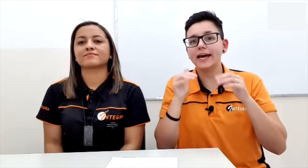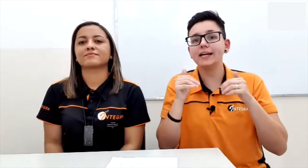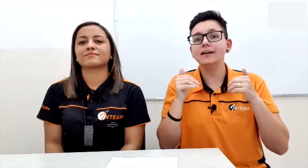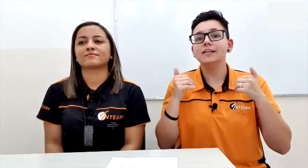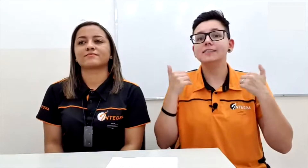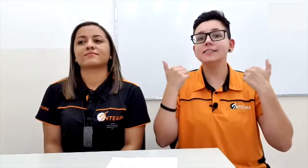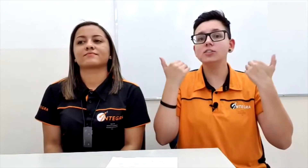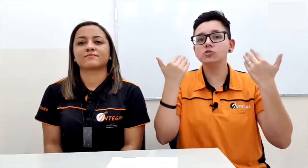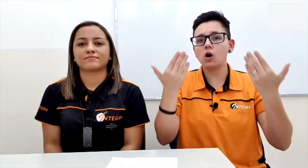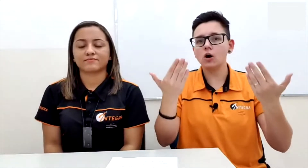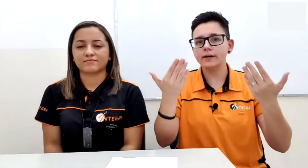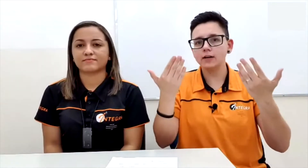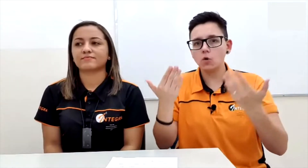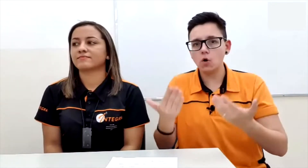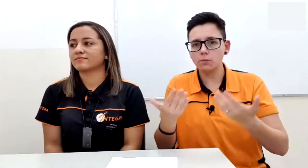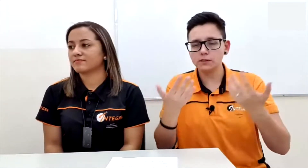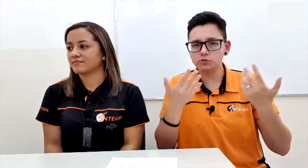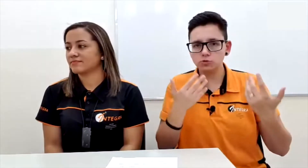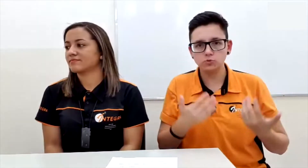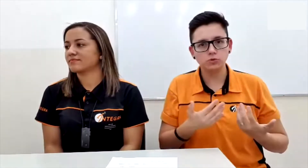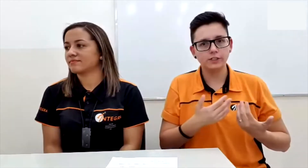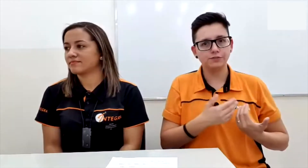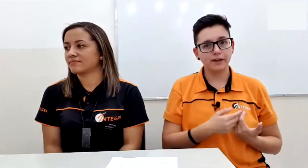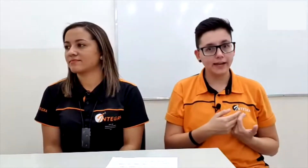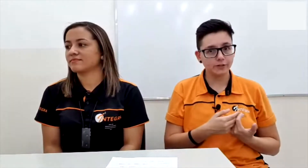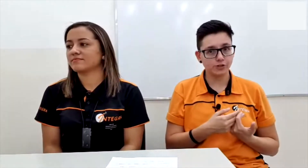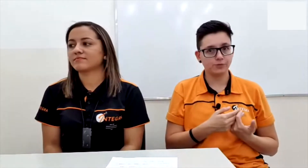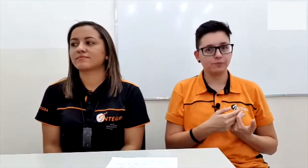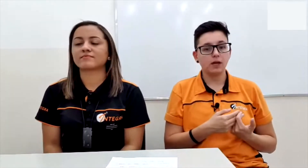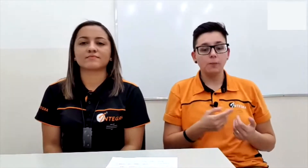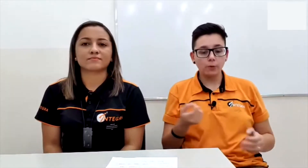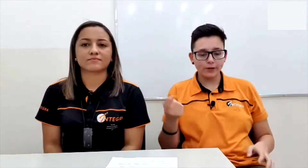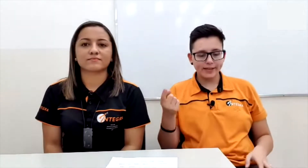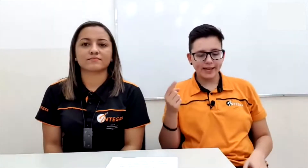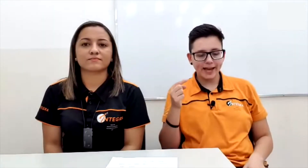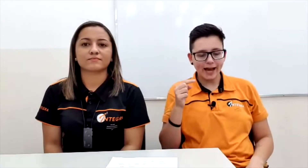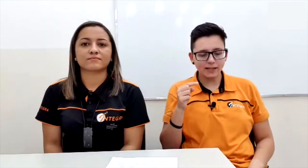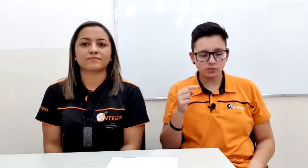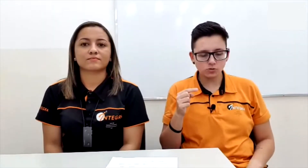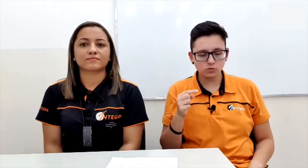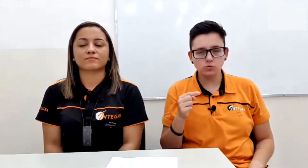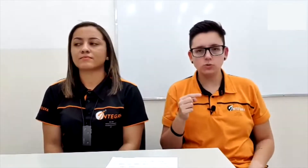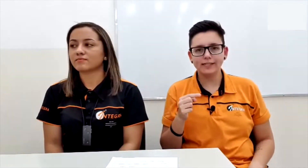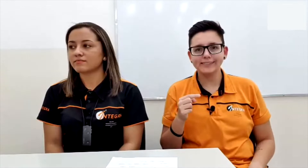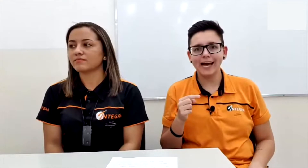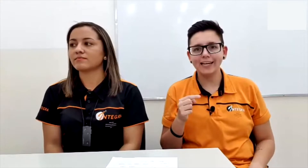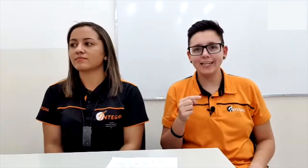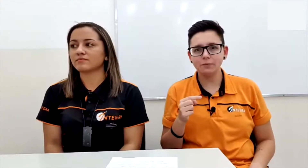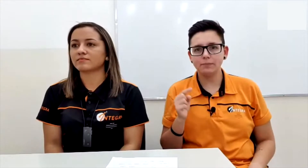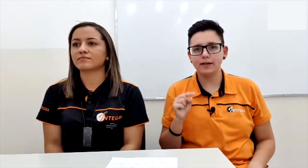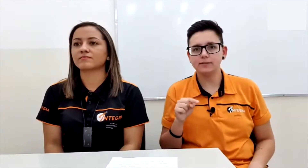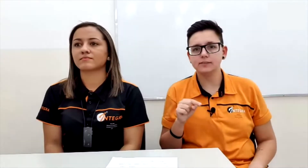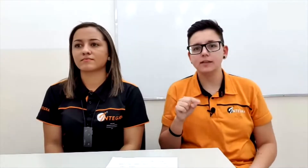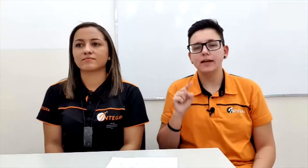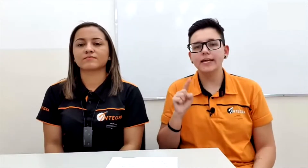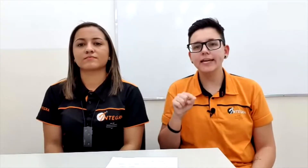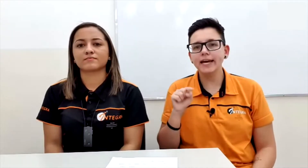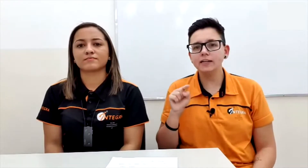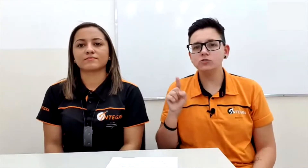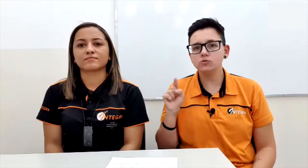ela se torna com uma estrutura diferente. Porque a estrutura da Libras e a